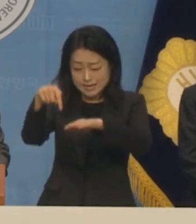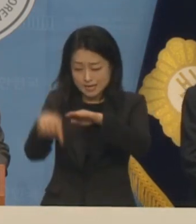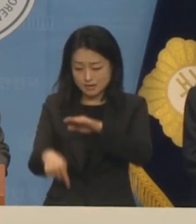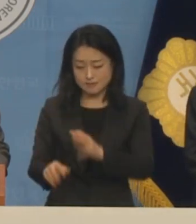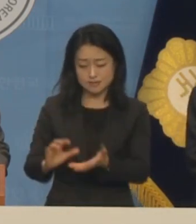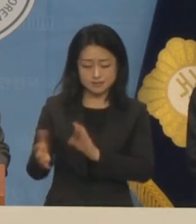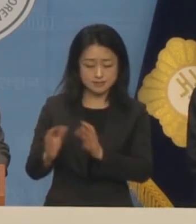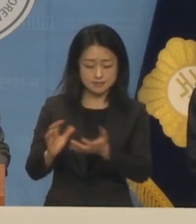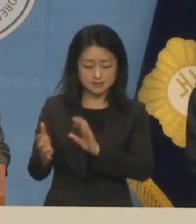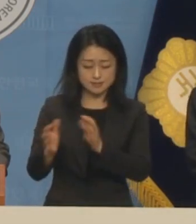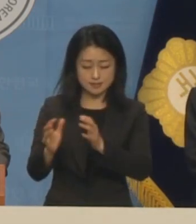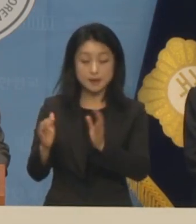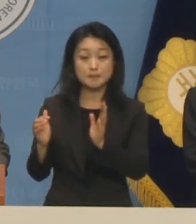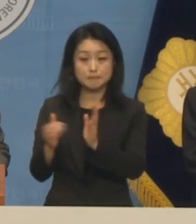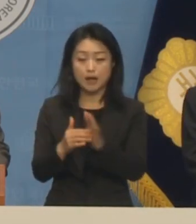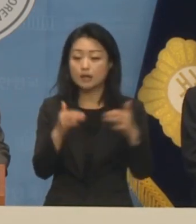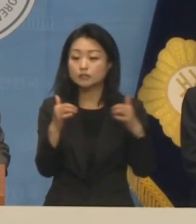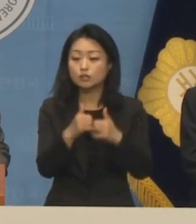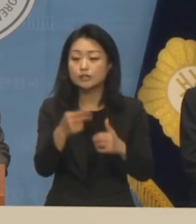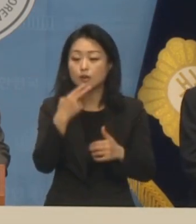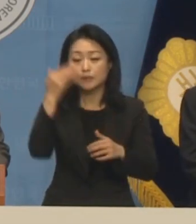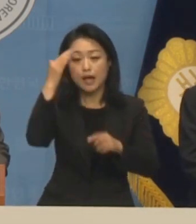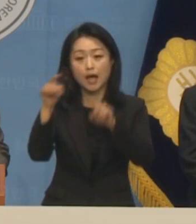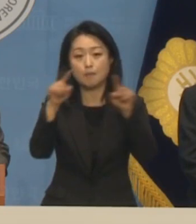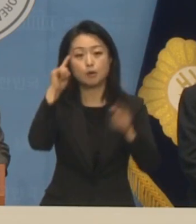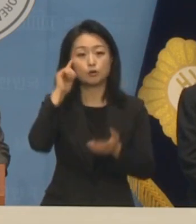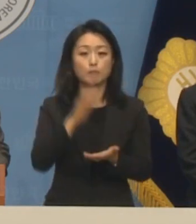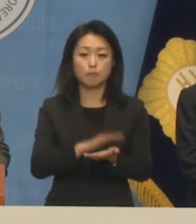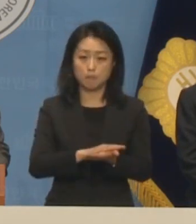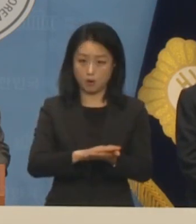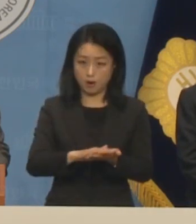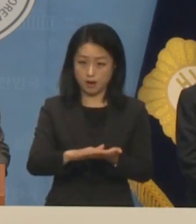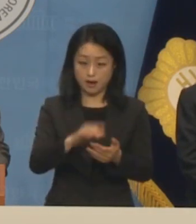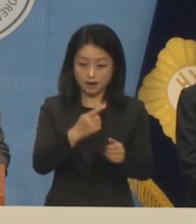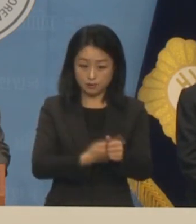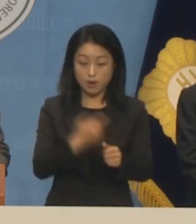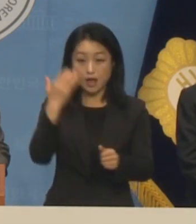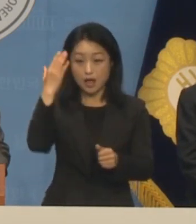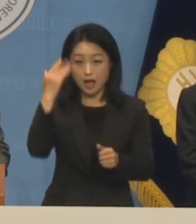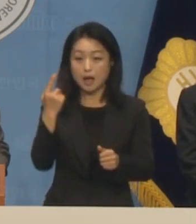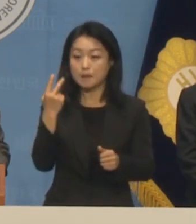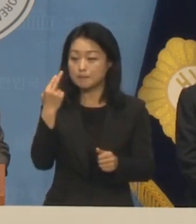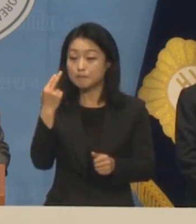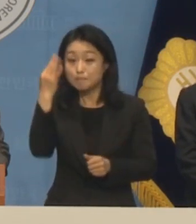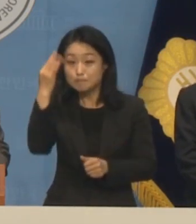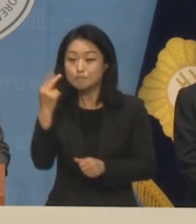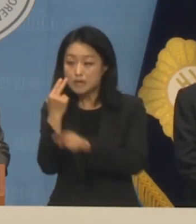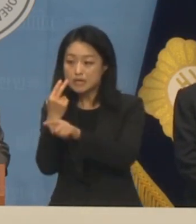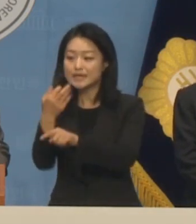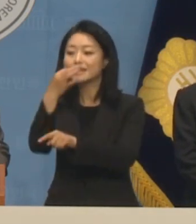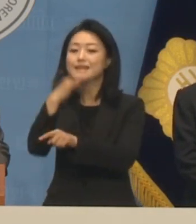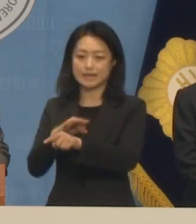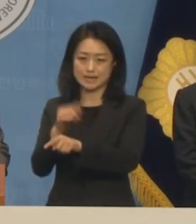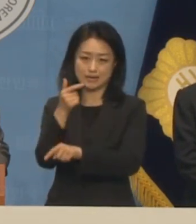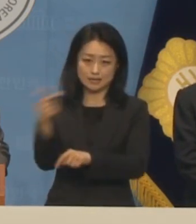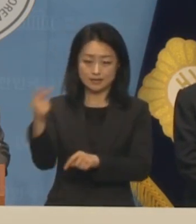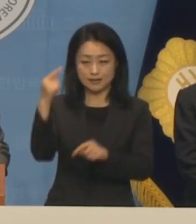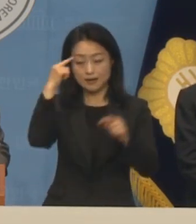논의를 통해 전쟁 없는 한반도 평화가 한미의 근본 이익이고 부합된다는 점에